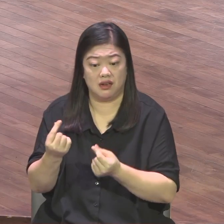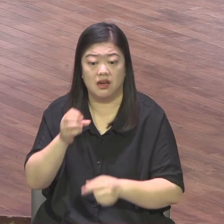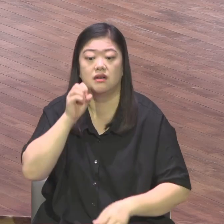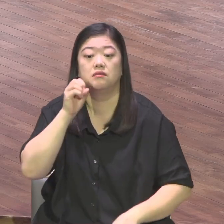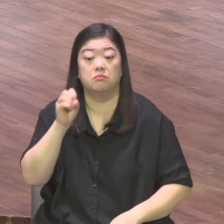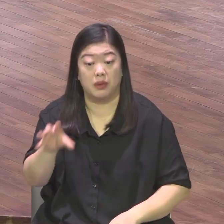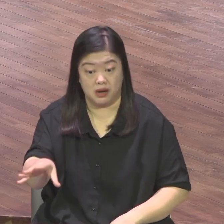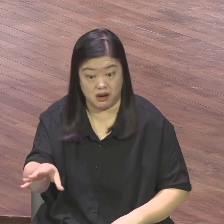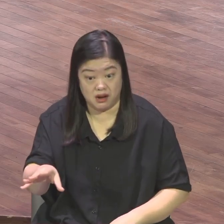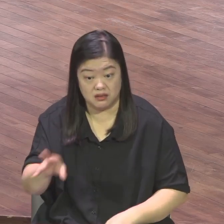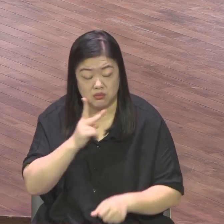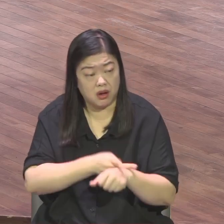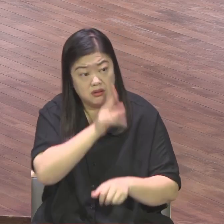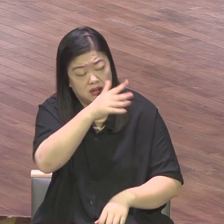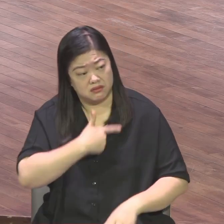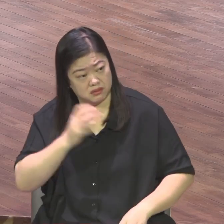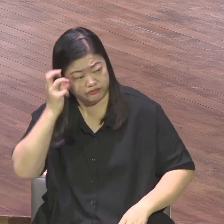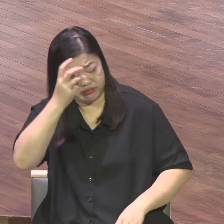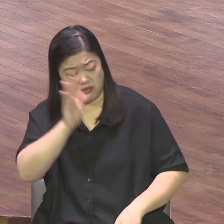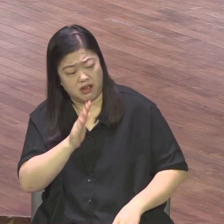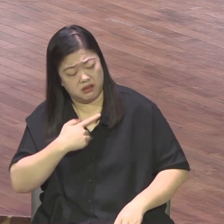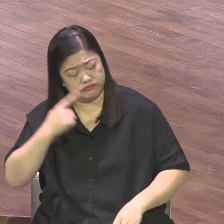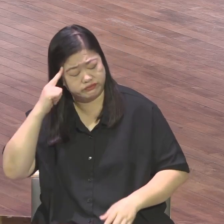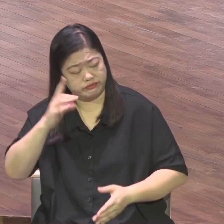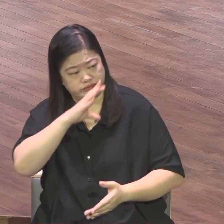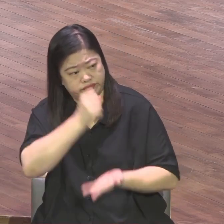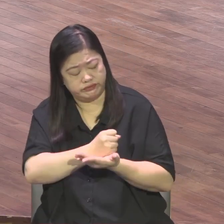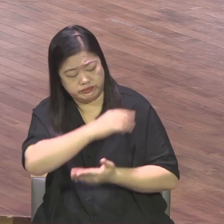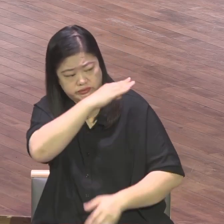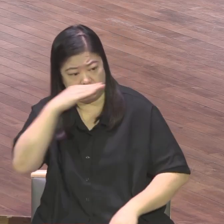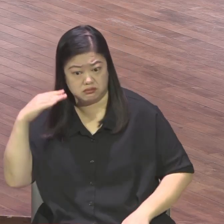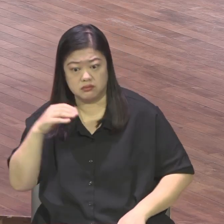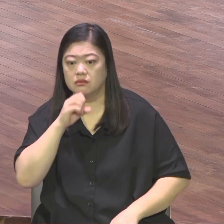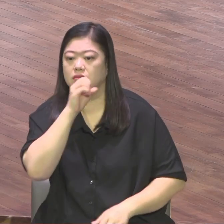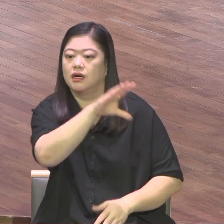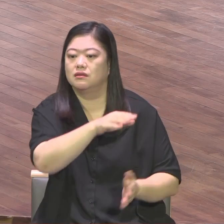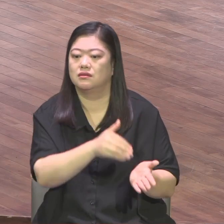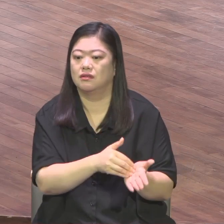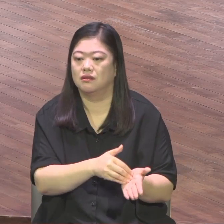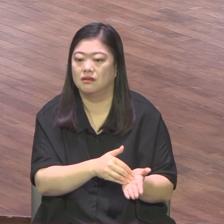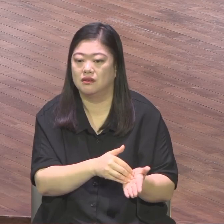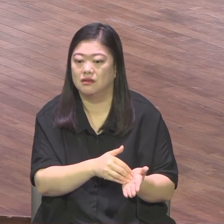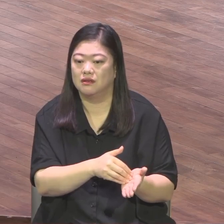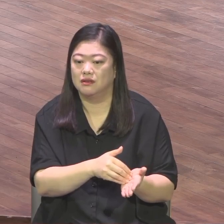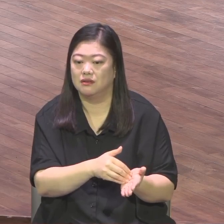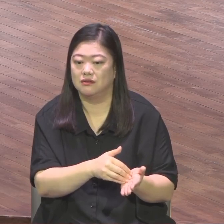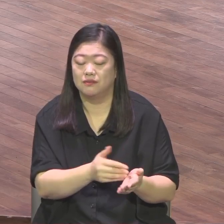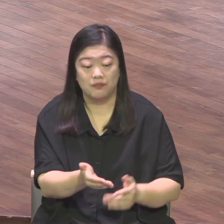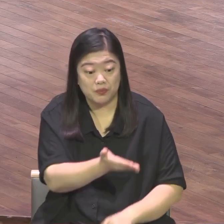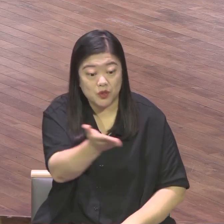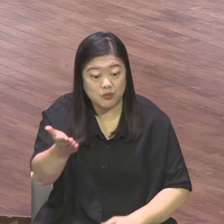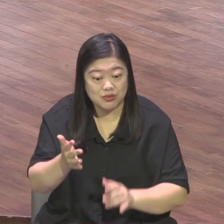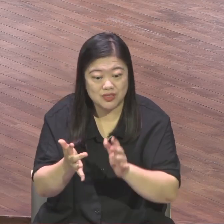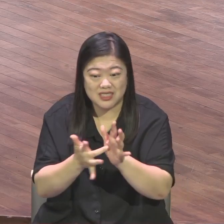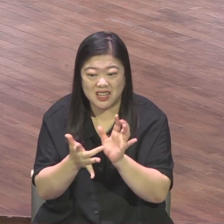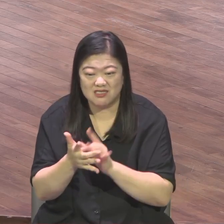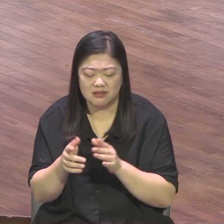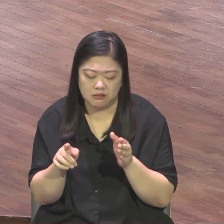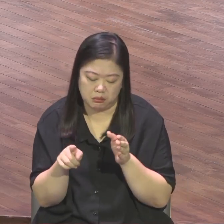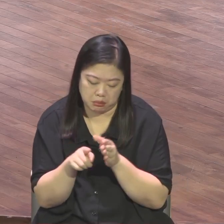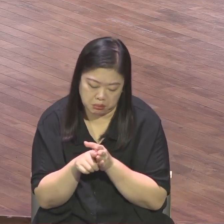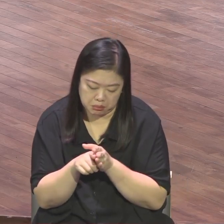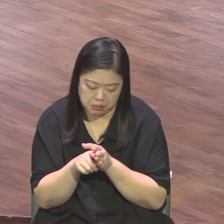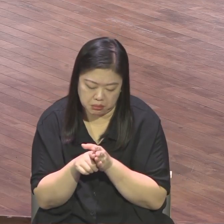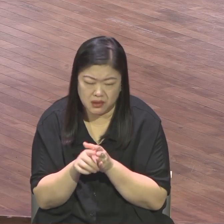그 정도로 어린 집중한 상태였어요. 예수 시시하게 믿지 마세요. 그